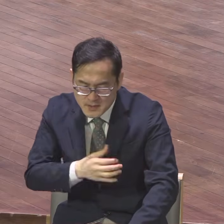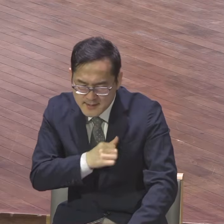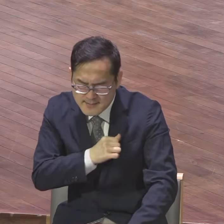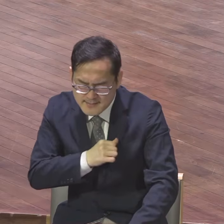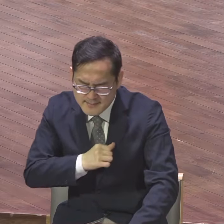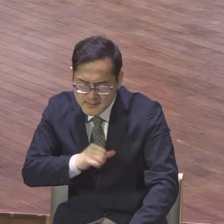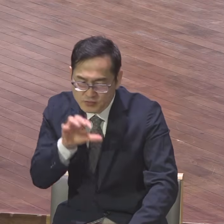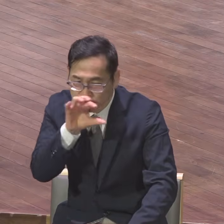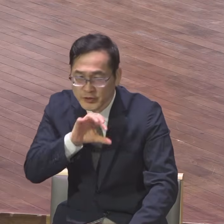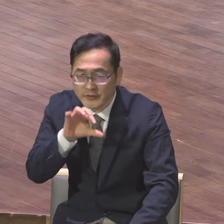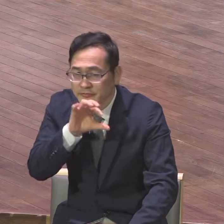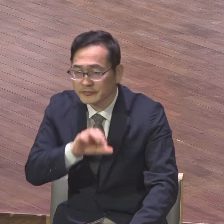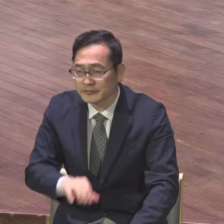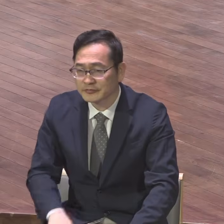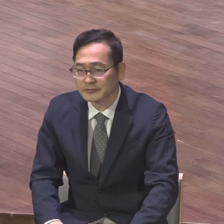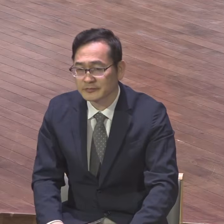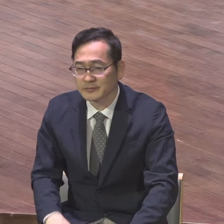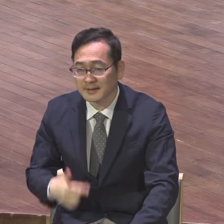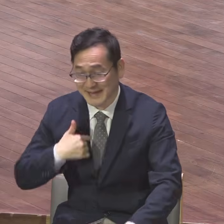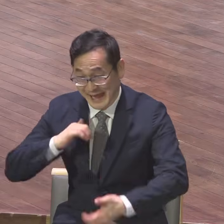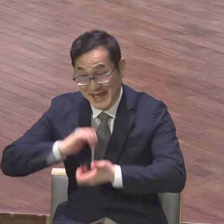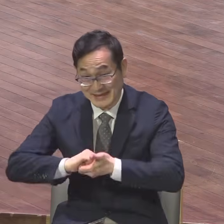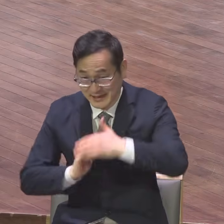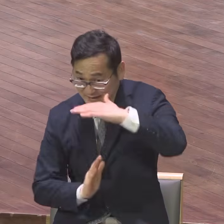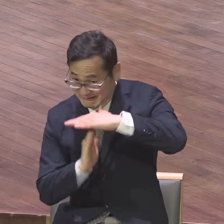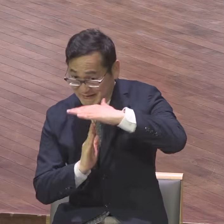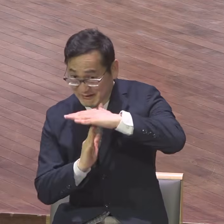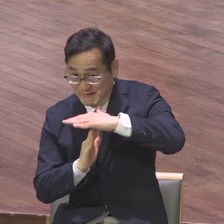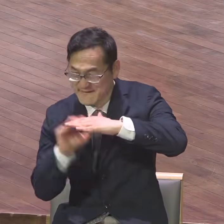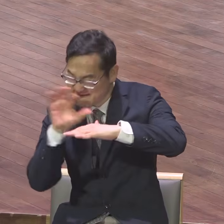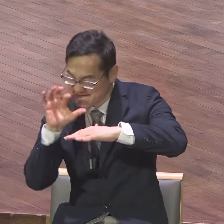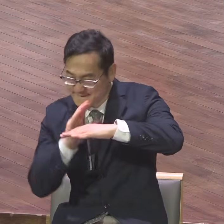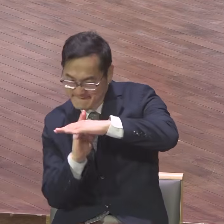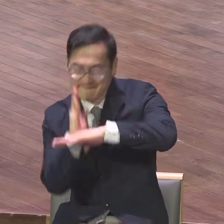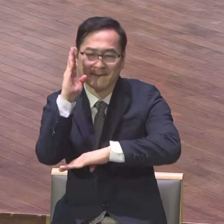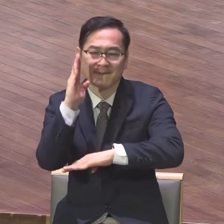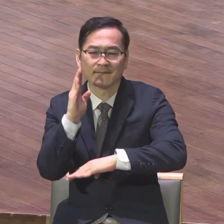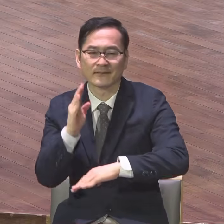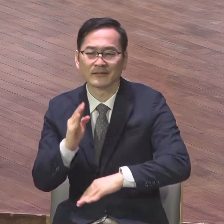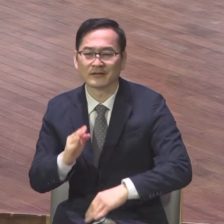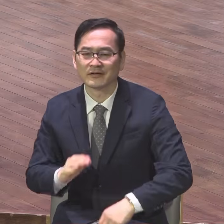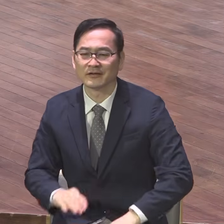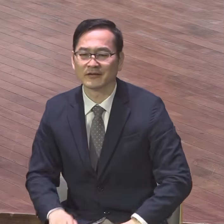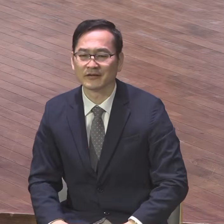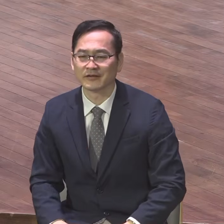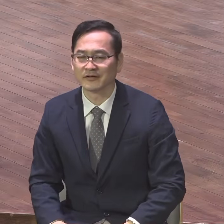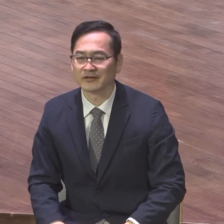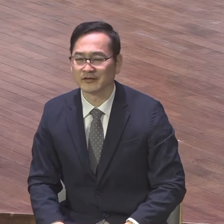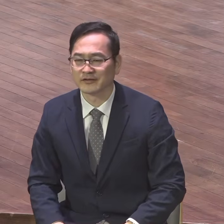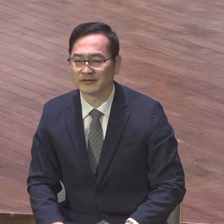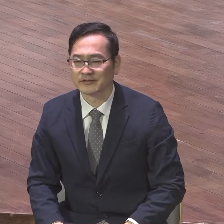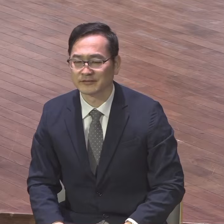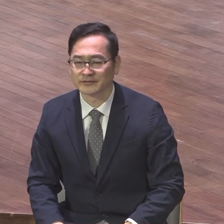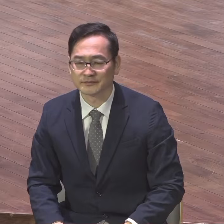다시 말하면 자기 한계를 넘어서는 겁니다. 자기 한계를 넘어, 그 훈련을 받아요.